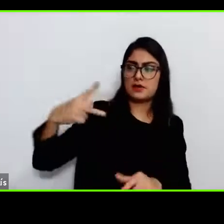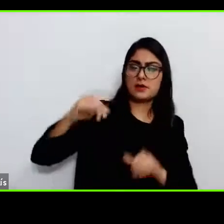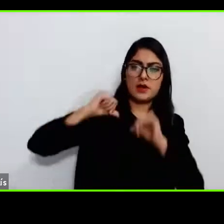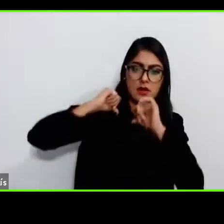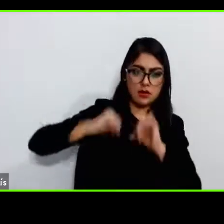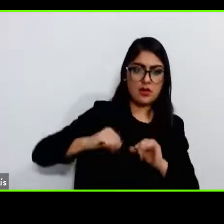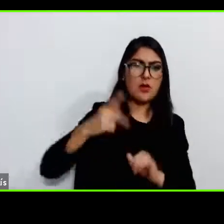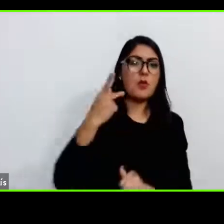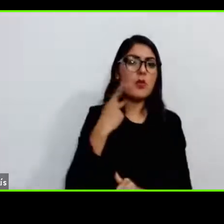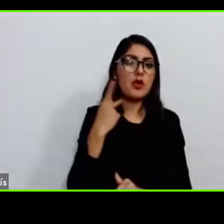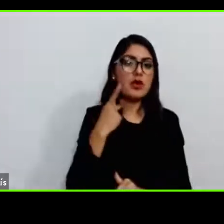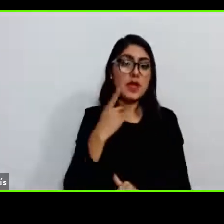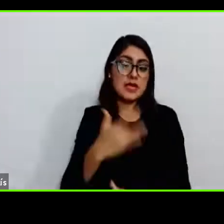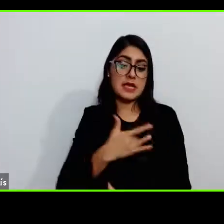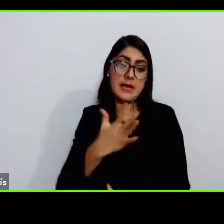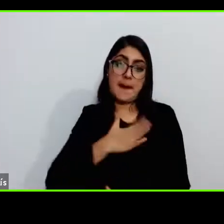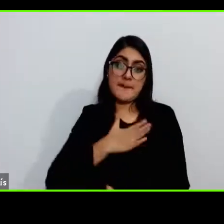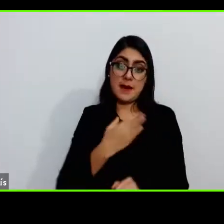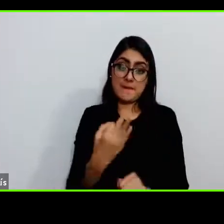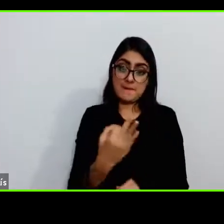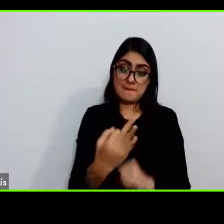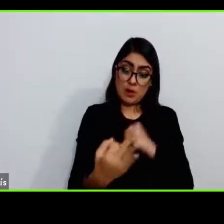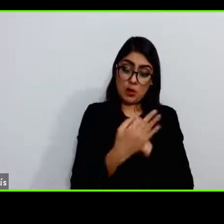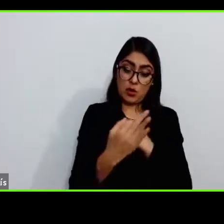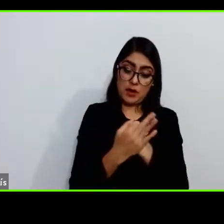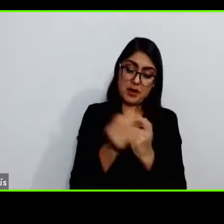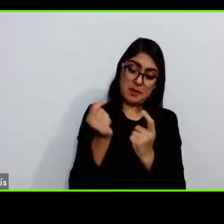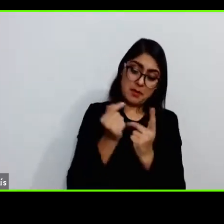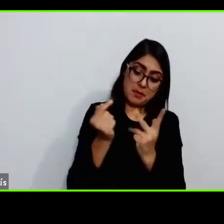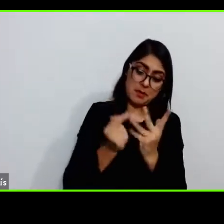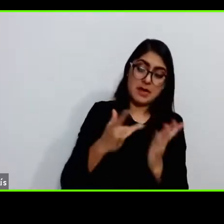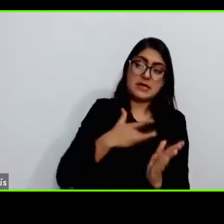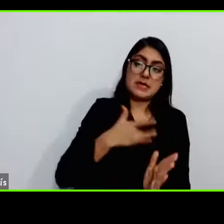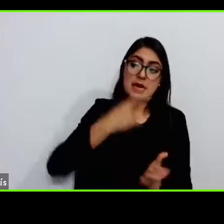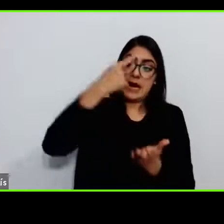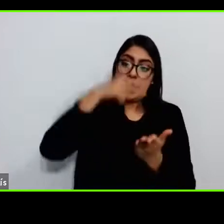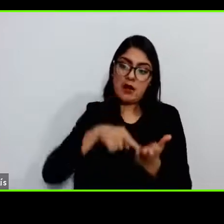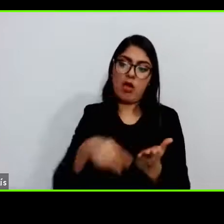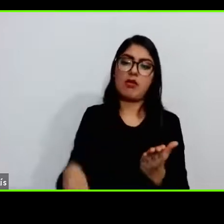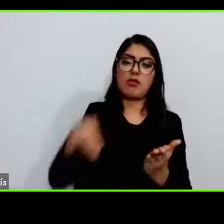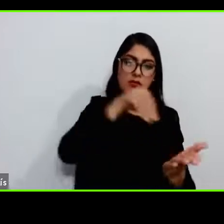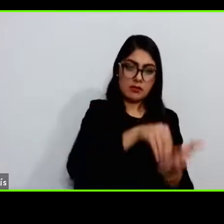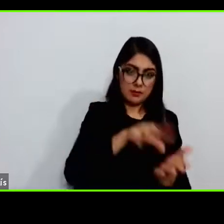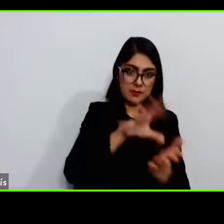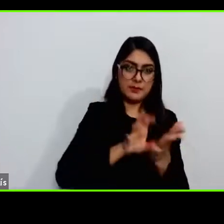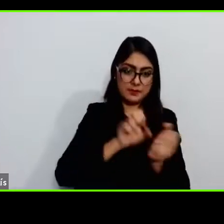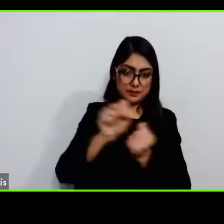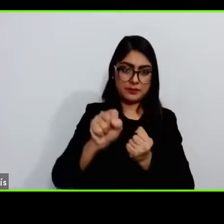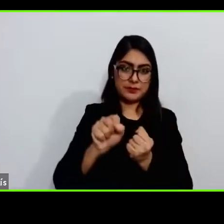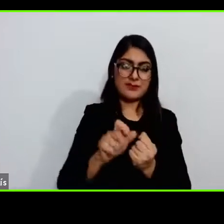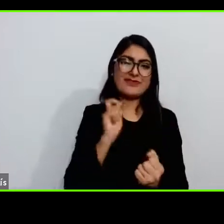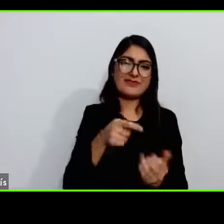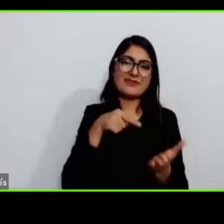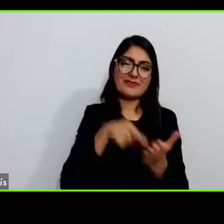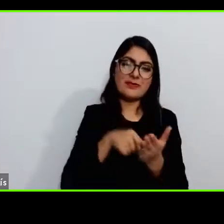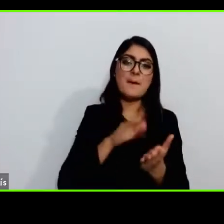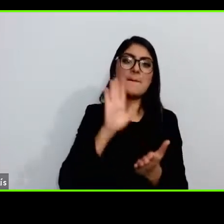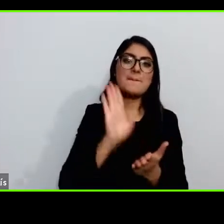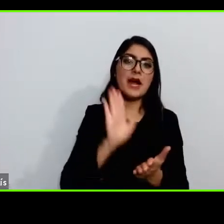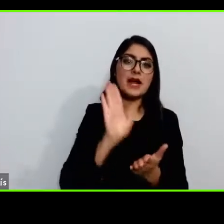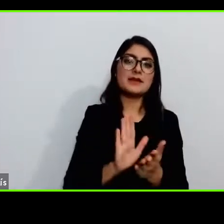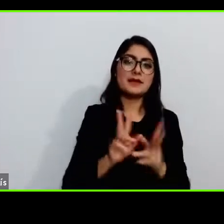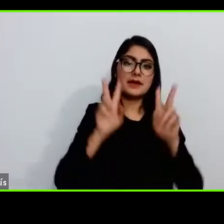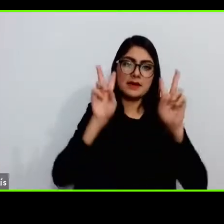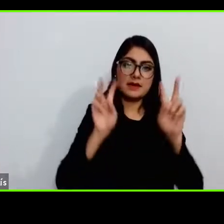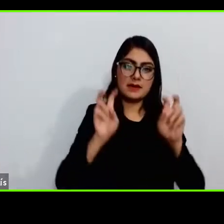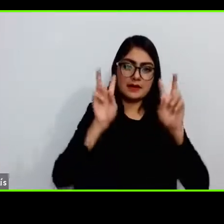entonces. Entonces, esa Constitución, pues era una Constitución política en un sentido peyorativo, por decirlo de